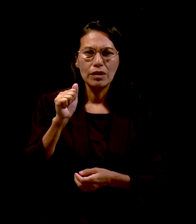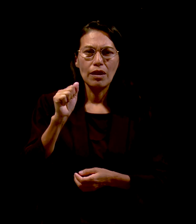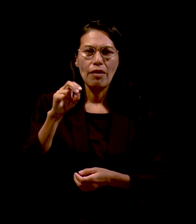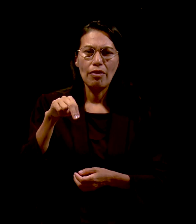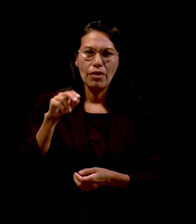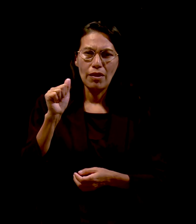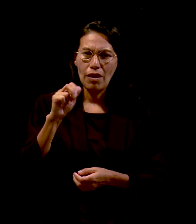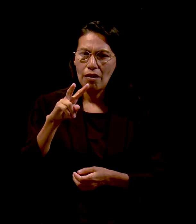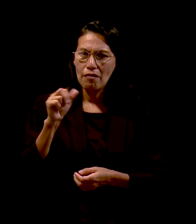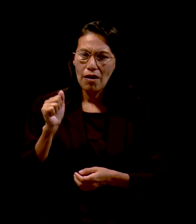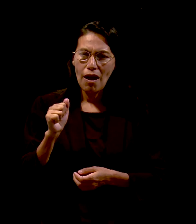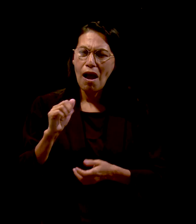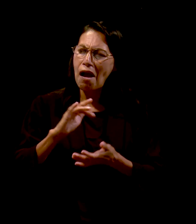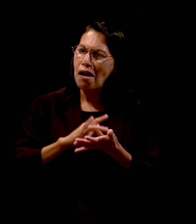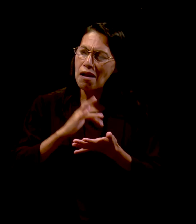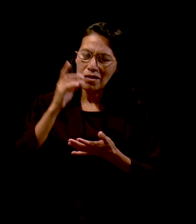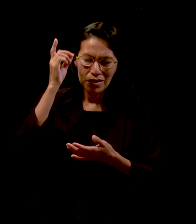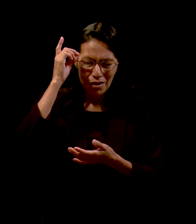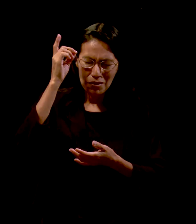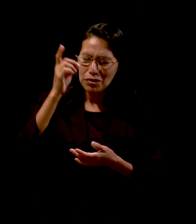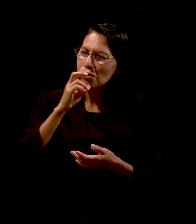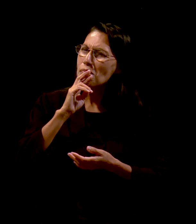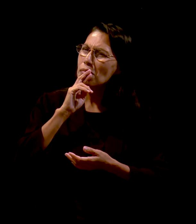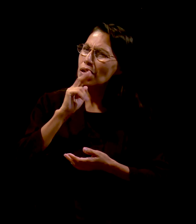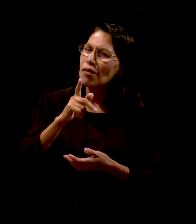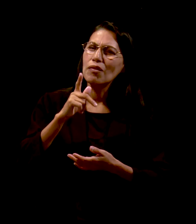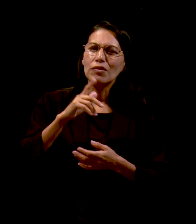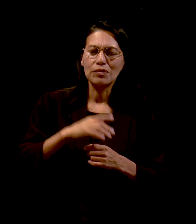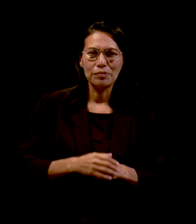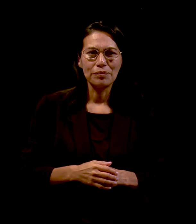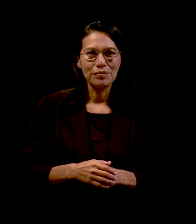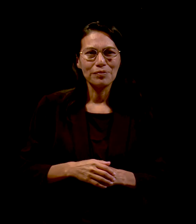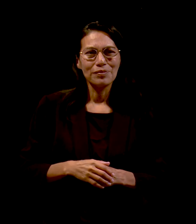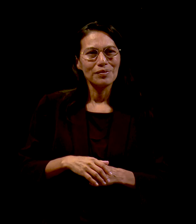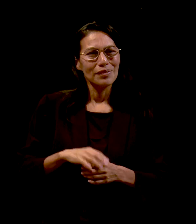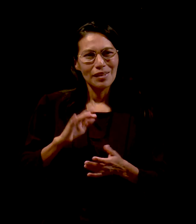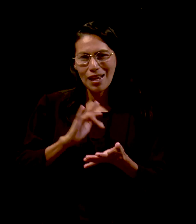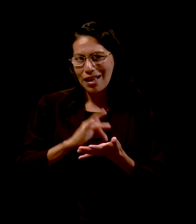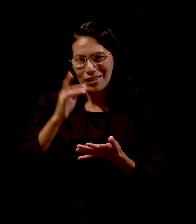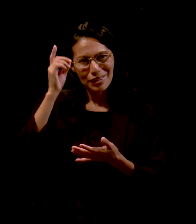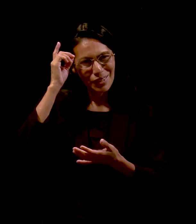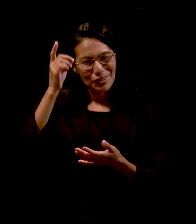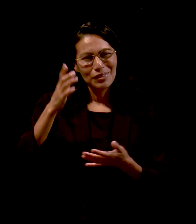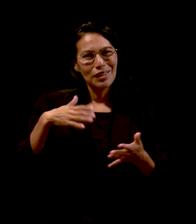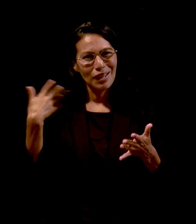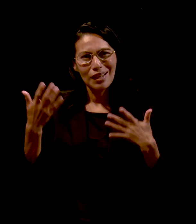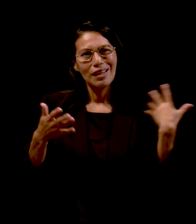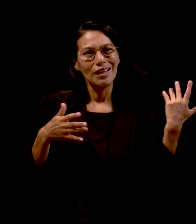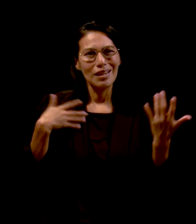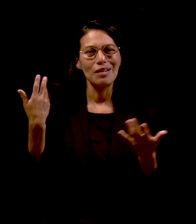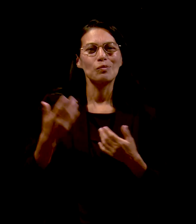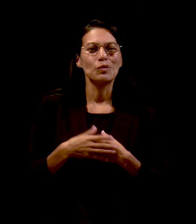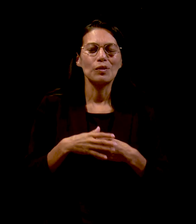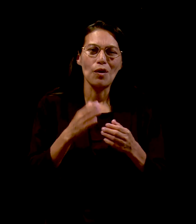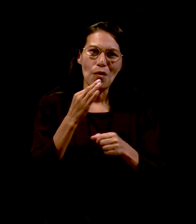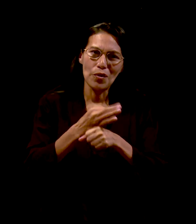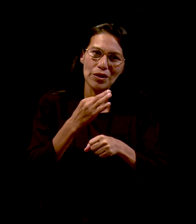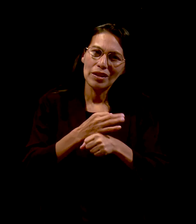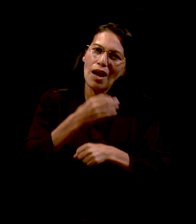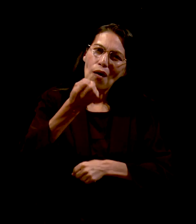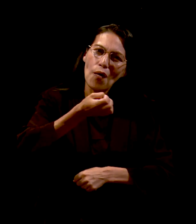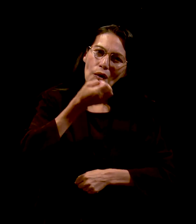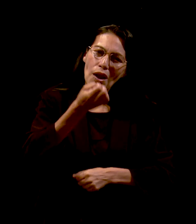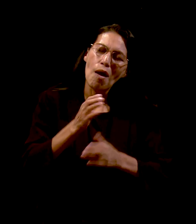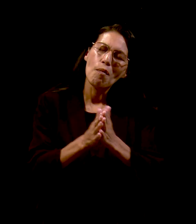adiós bendiciones enormes nos alegramos de la mente por esas oraciones vamos a orar les